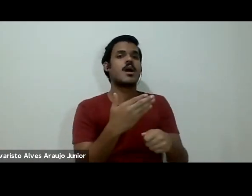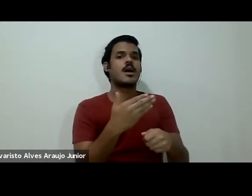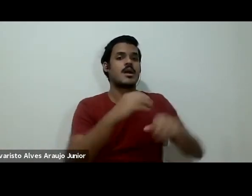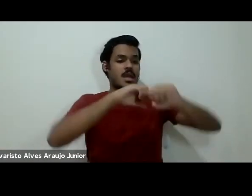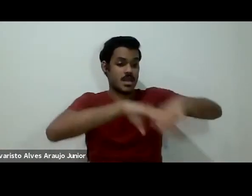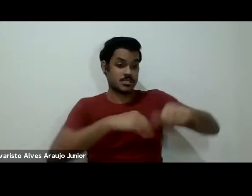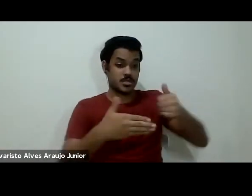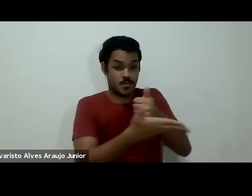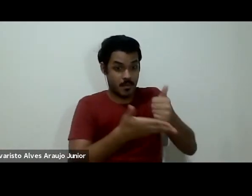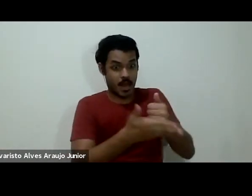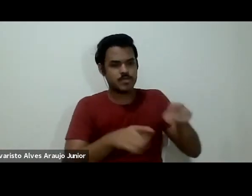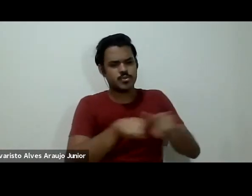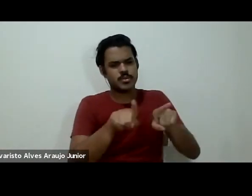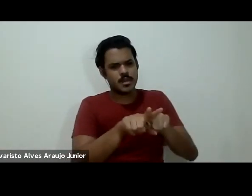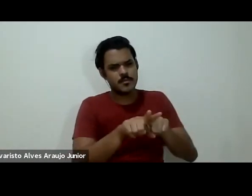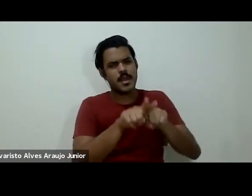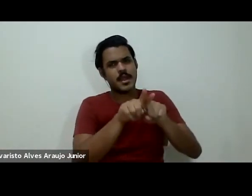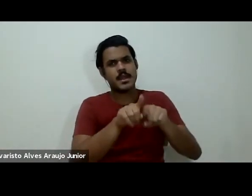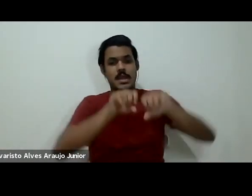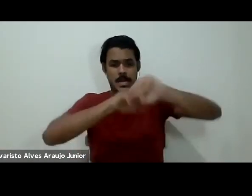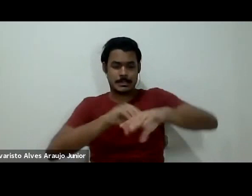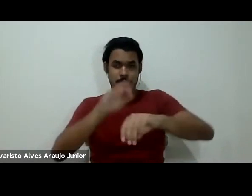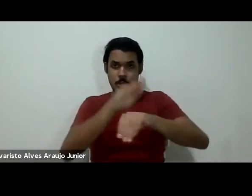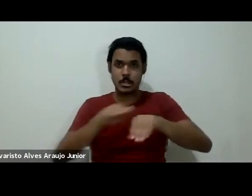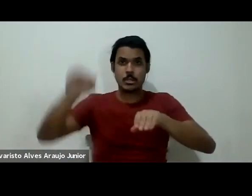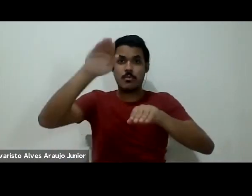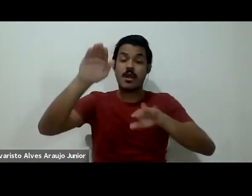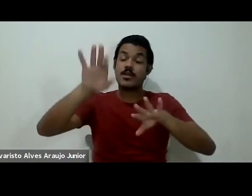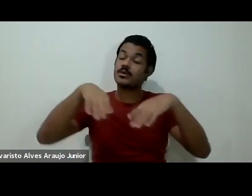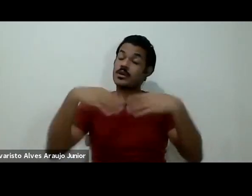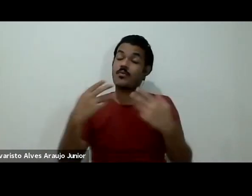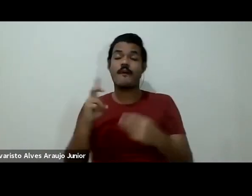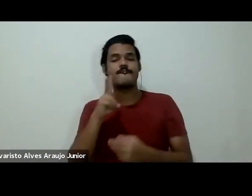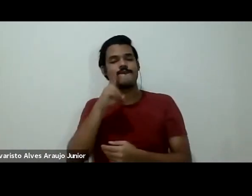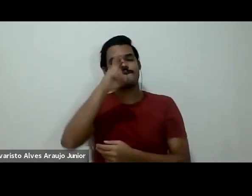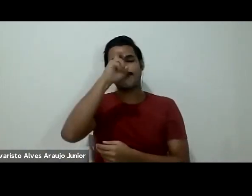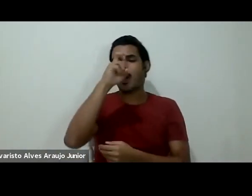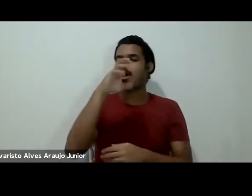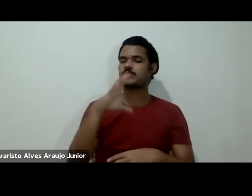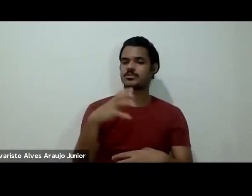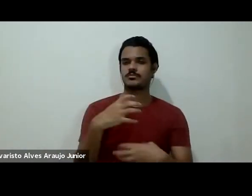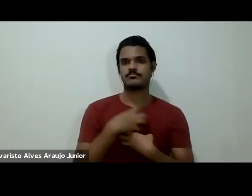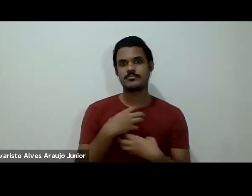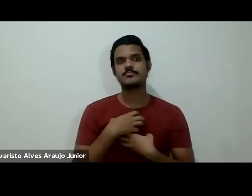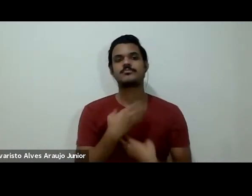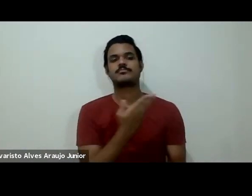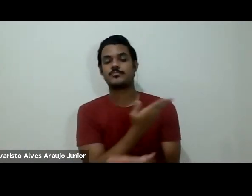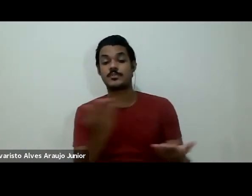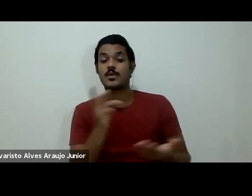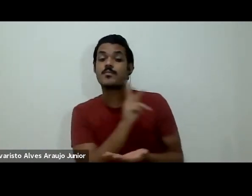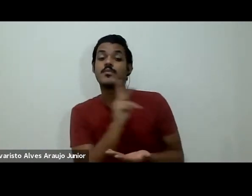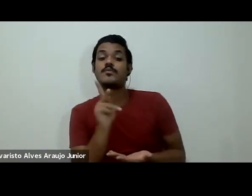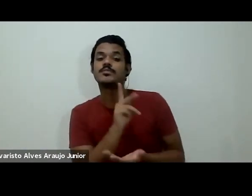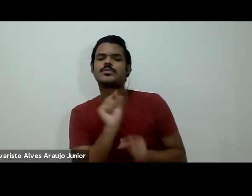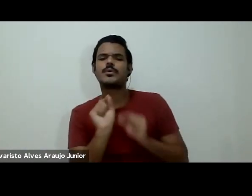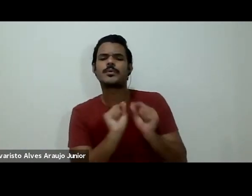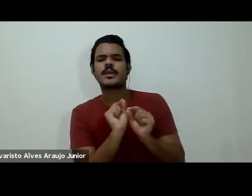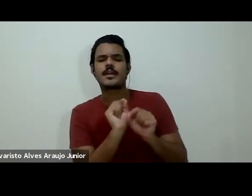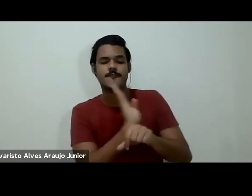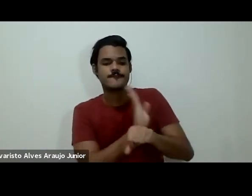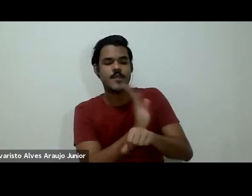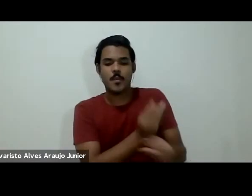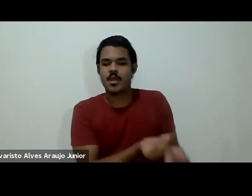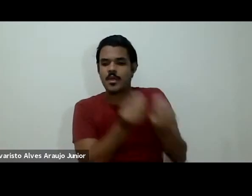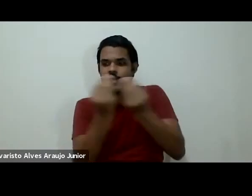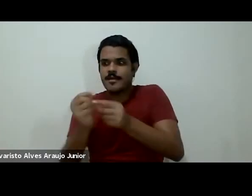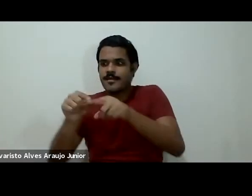ensino superior. Então, olha aqui como é forte, como é maravilhoso, né, o professor levar o filme Oriki